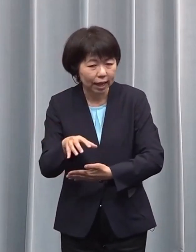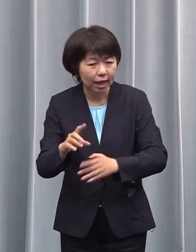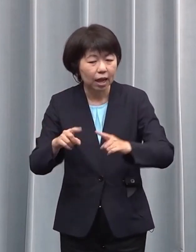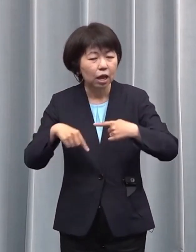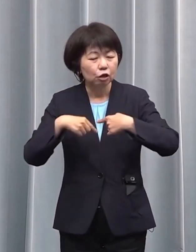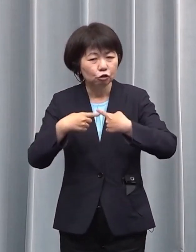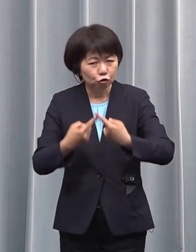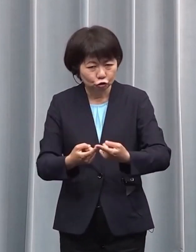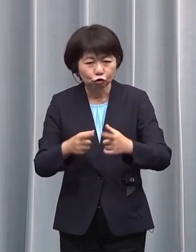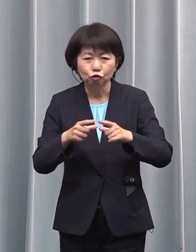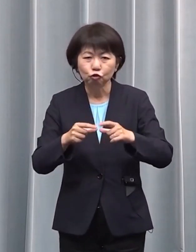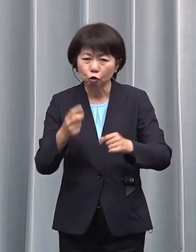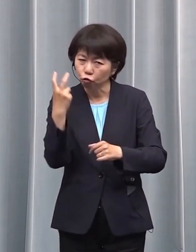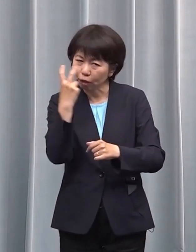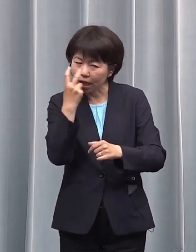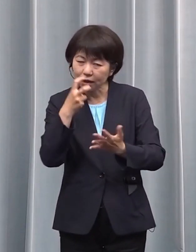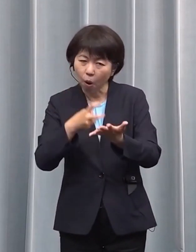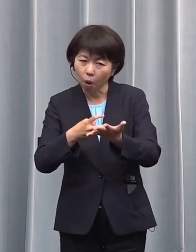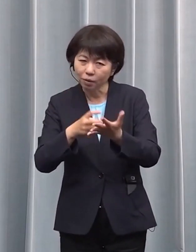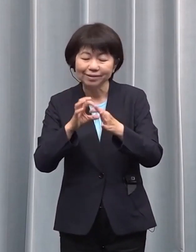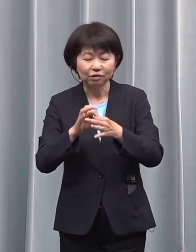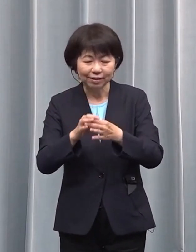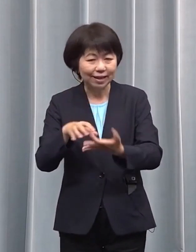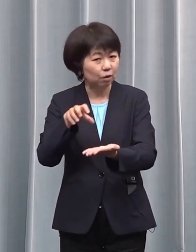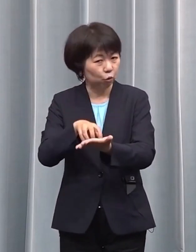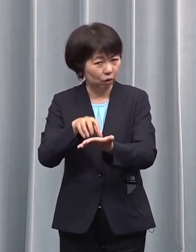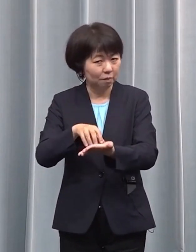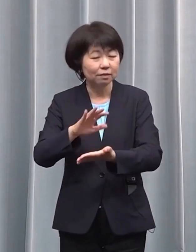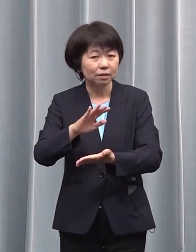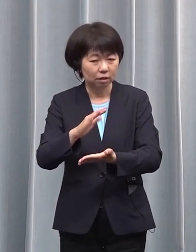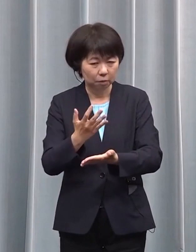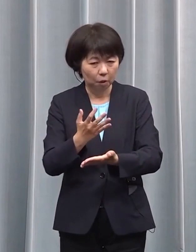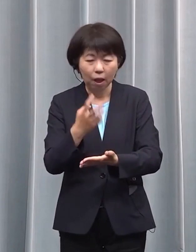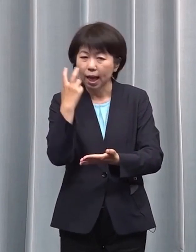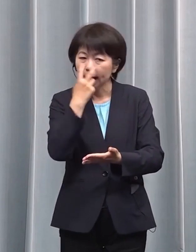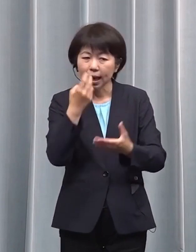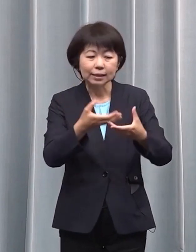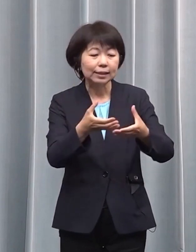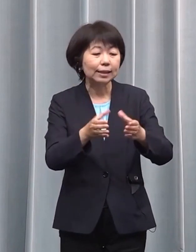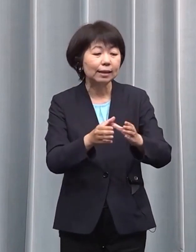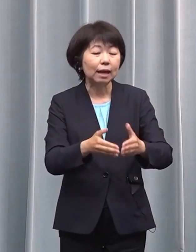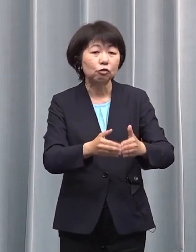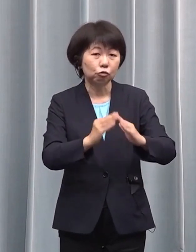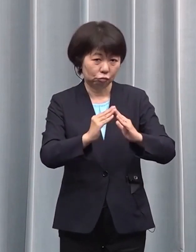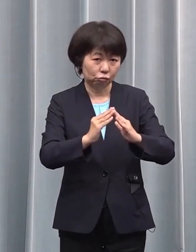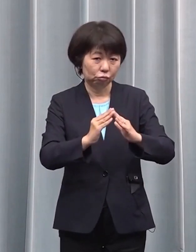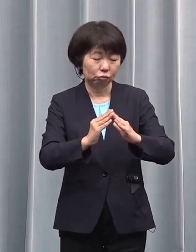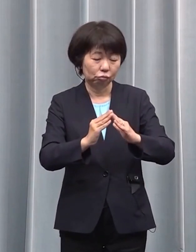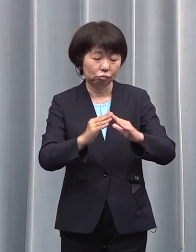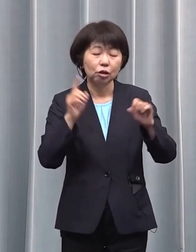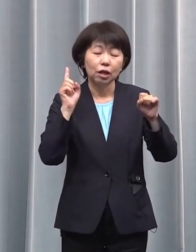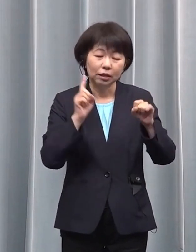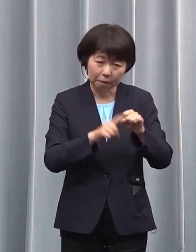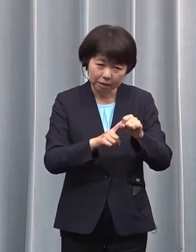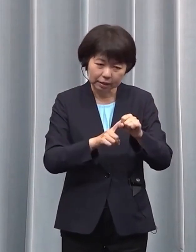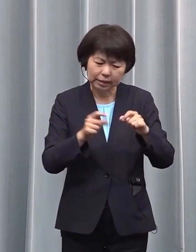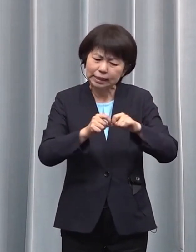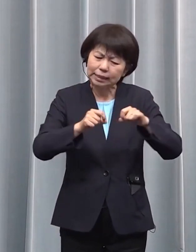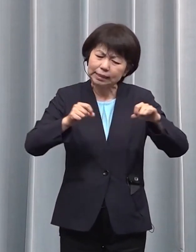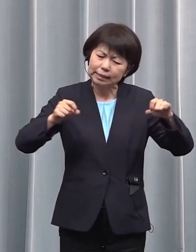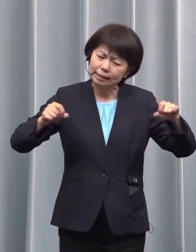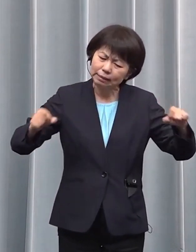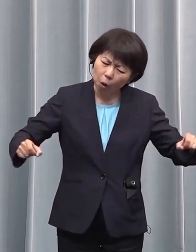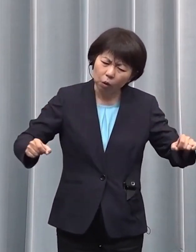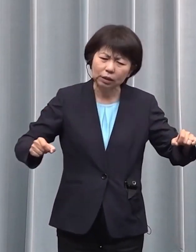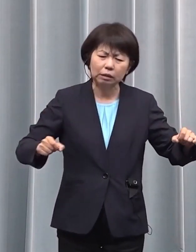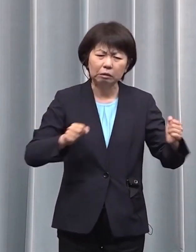ますけれど、あの管理団体、管理措置団体を作るので長期収容をやめるんだと、だから少しでも前進なんだと斉藤